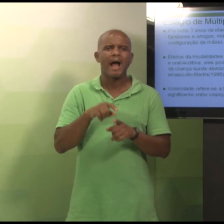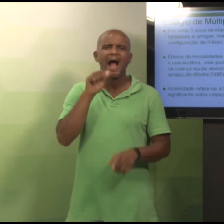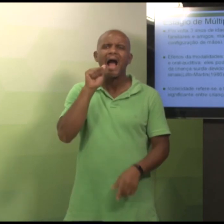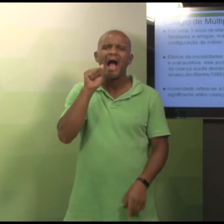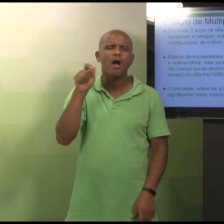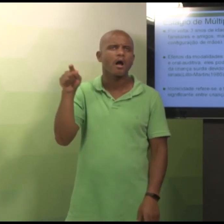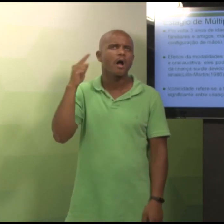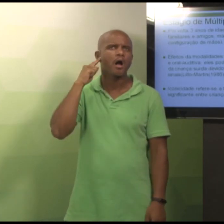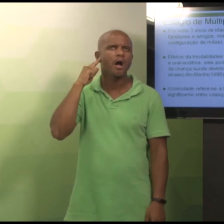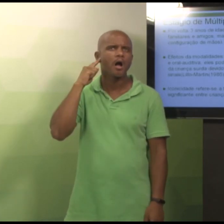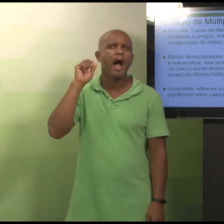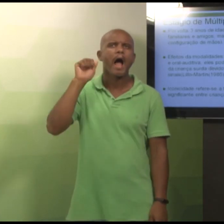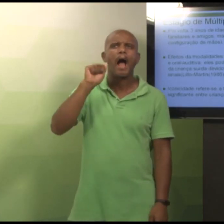às vezes ouve ali